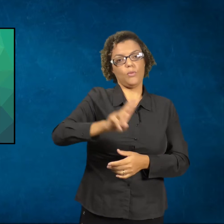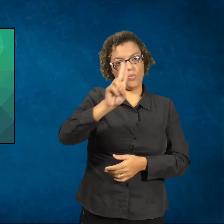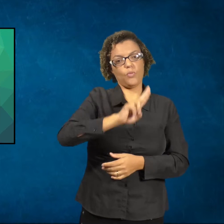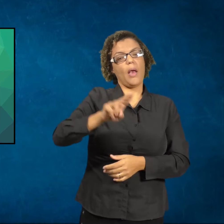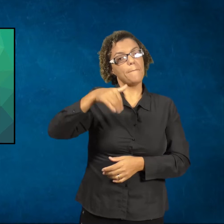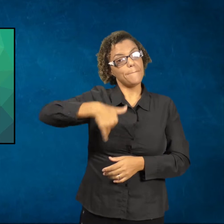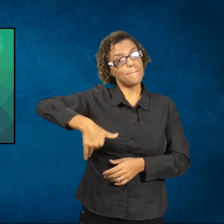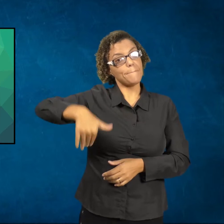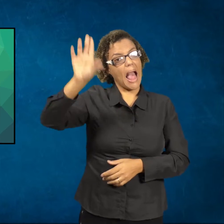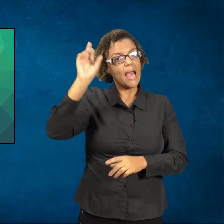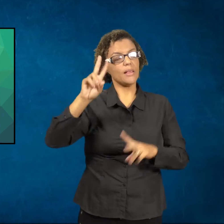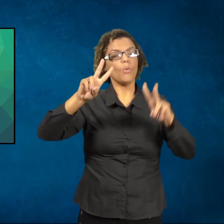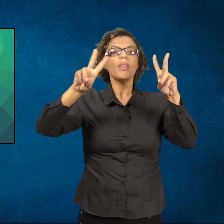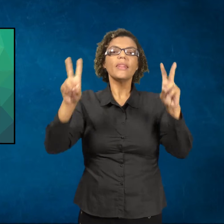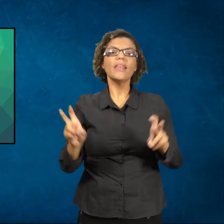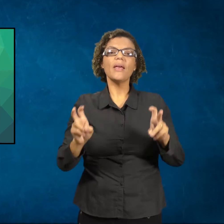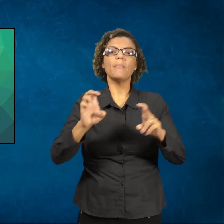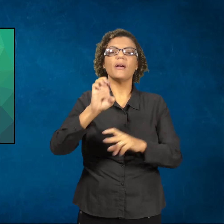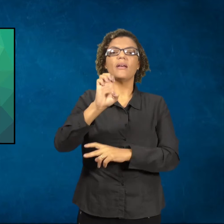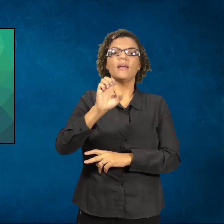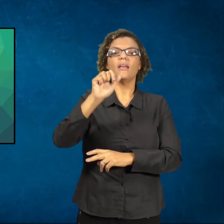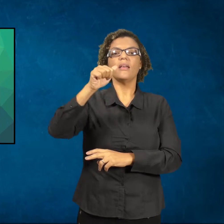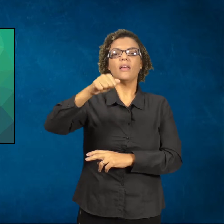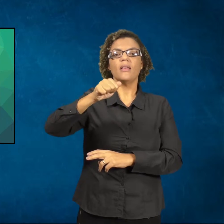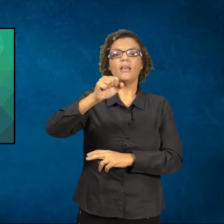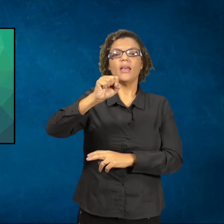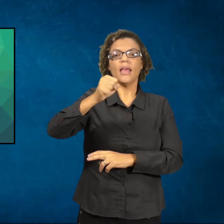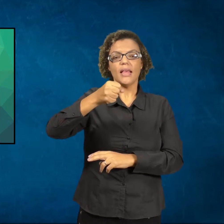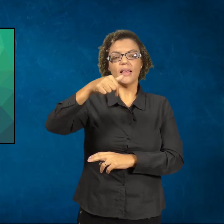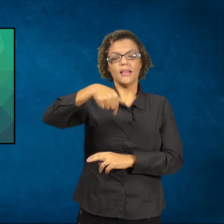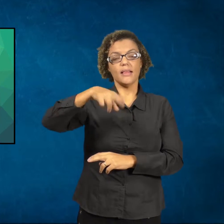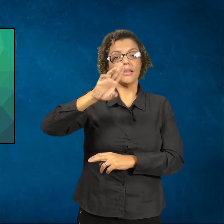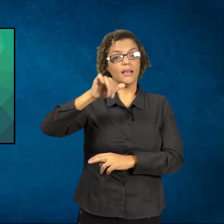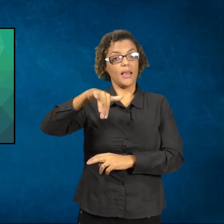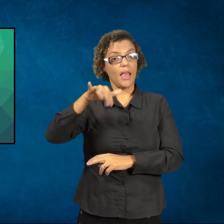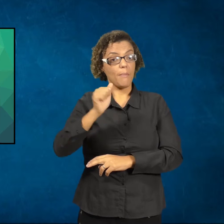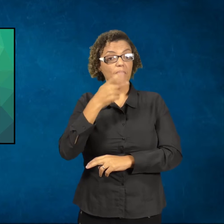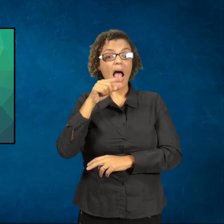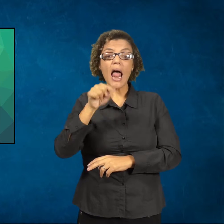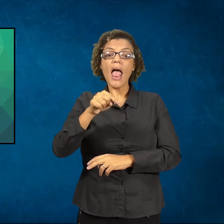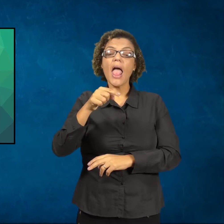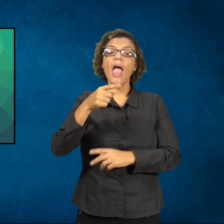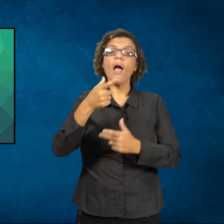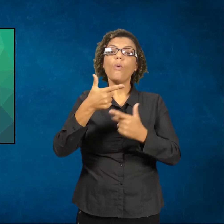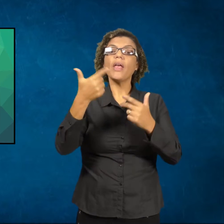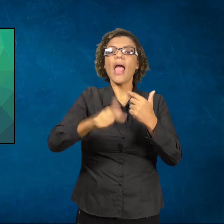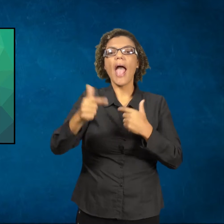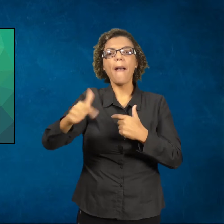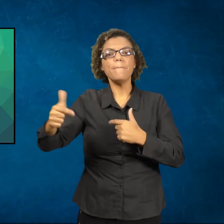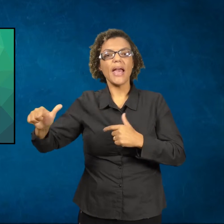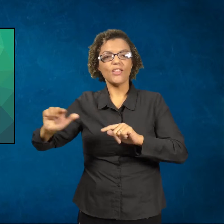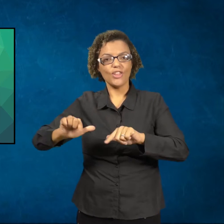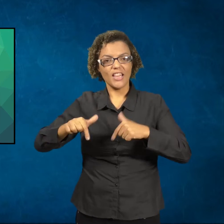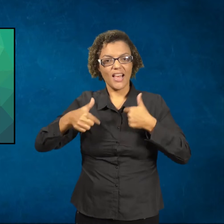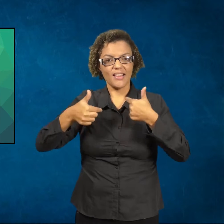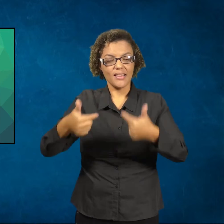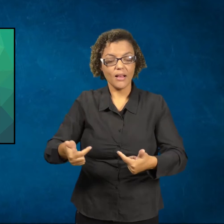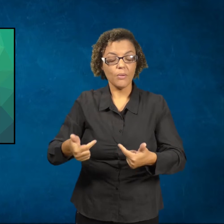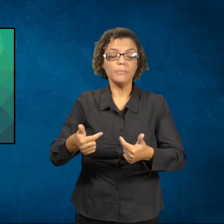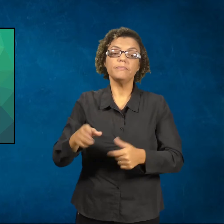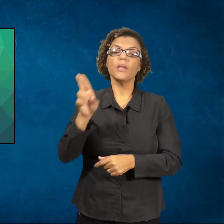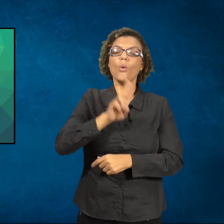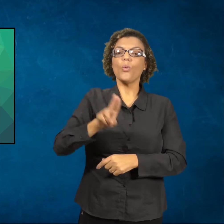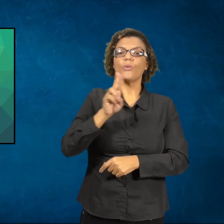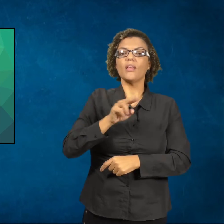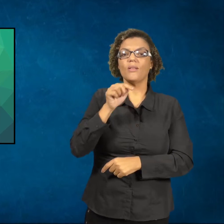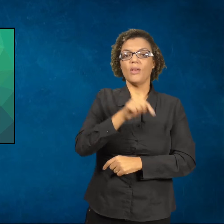de esquema como aquilo que se repete numa determinada ação. E aí, a gente, usando